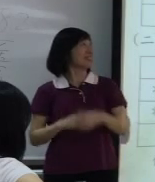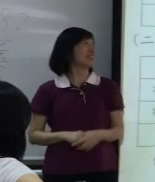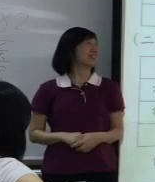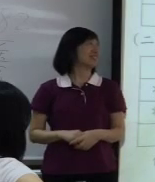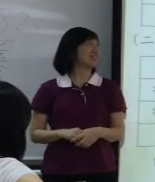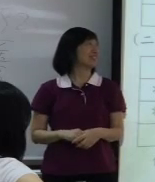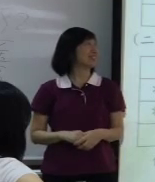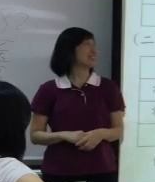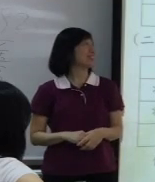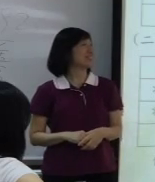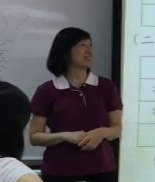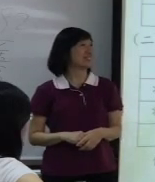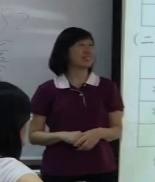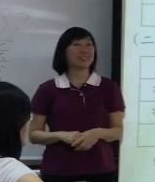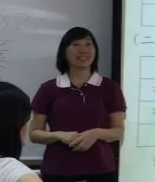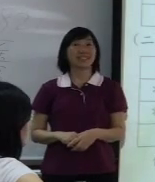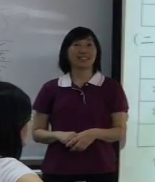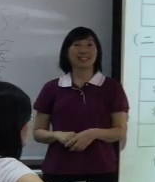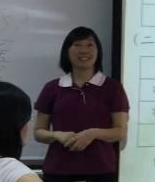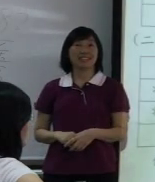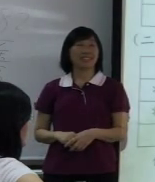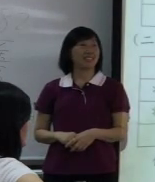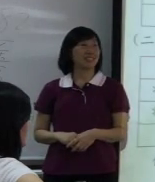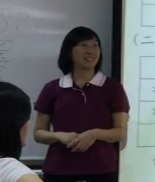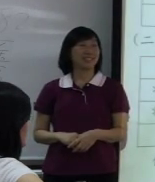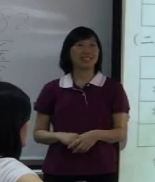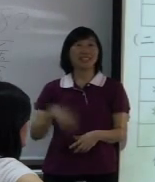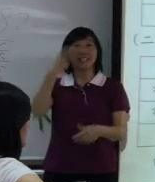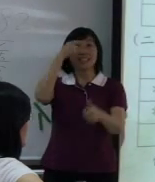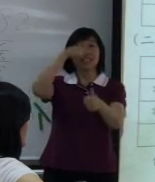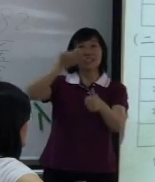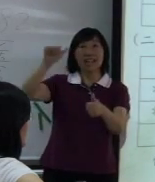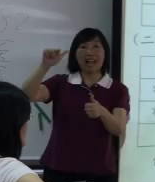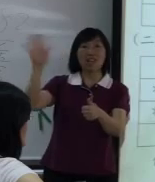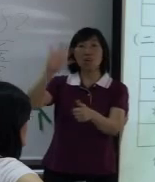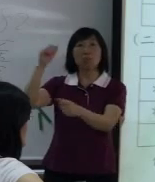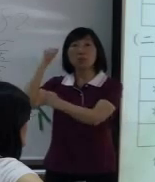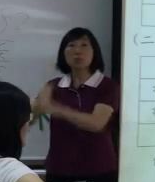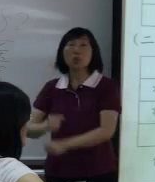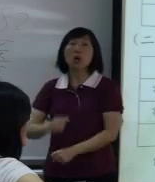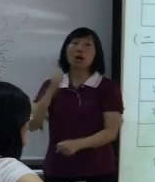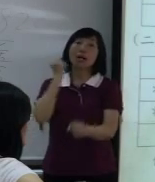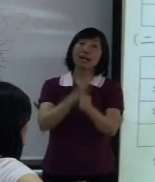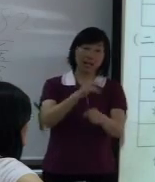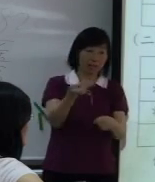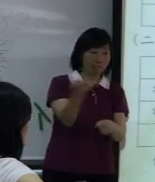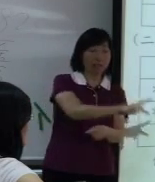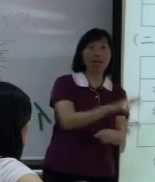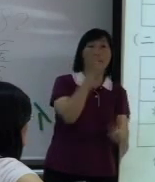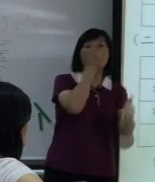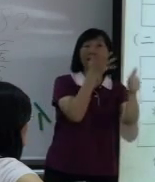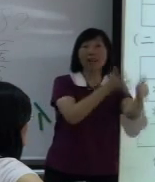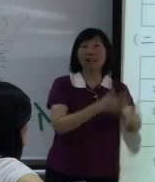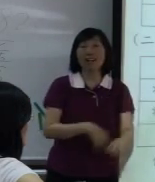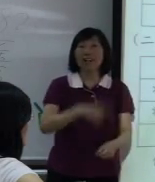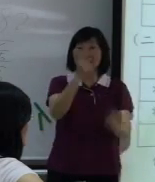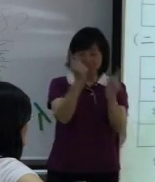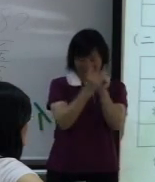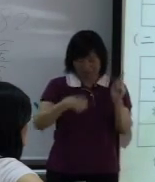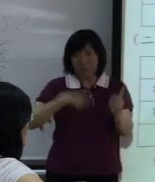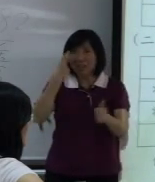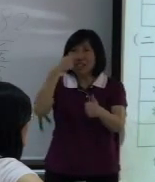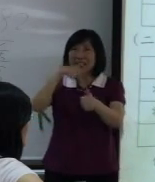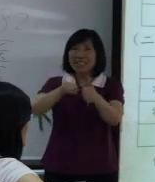当到督导了、哎、特教老师不当去当手语督导，这个对特